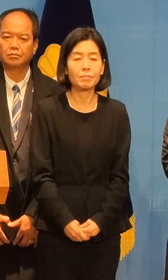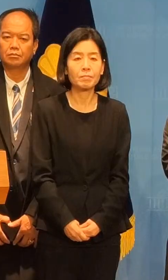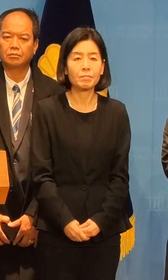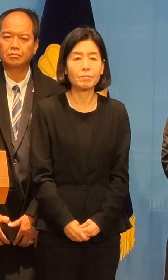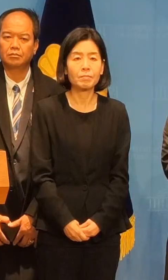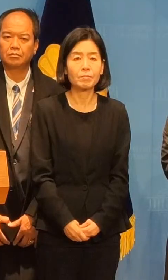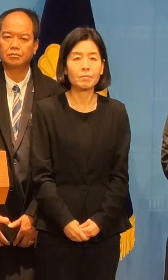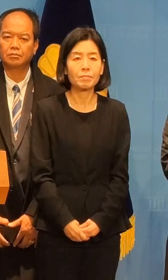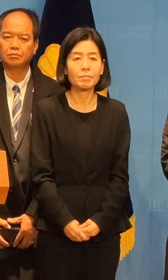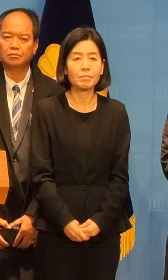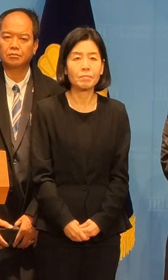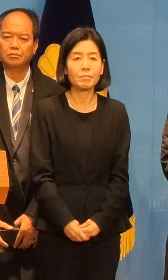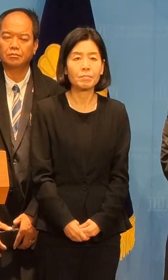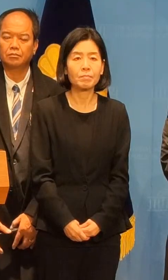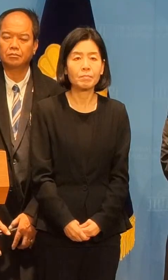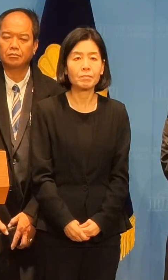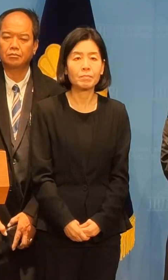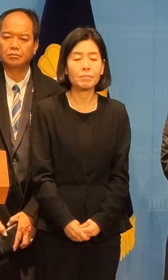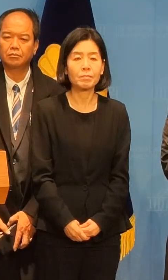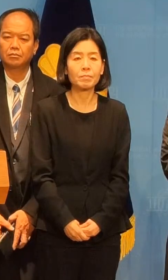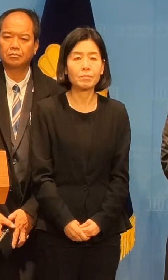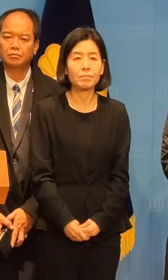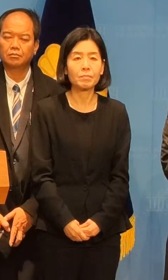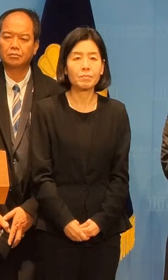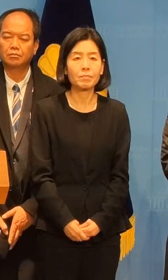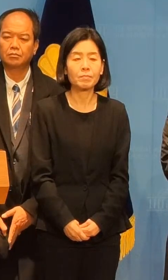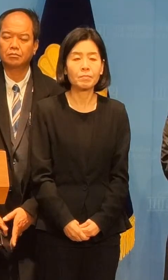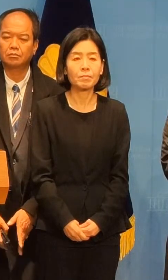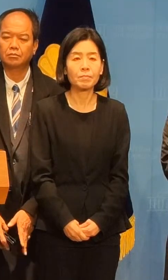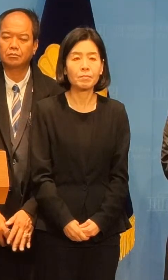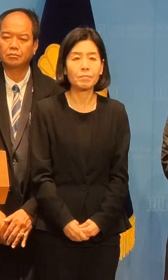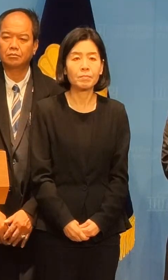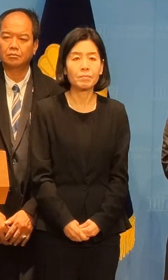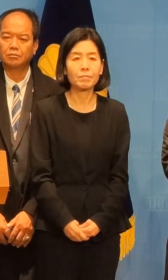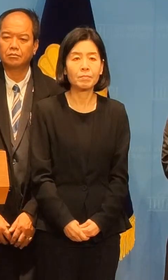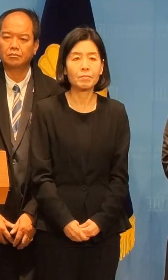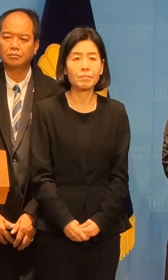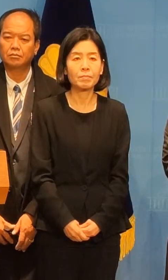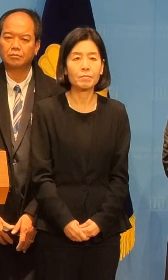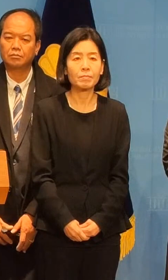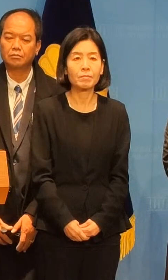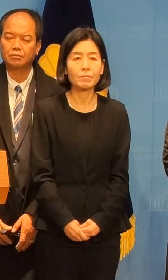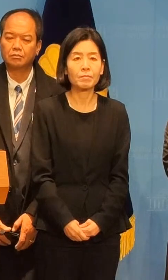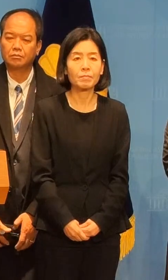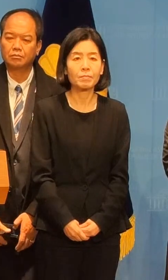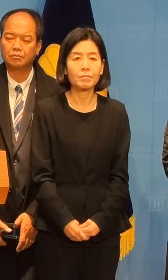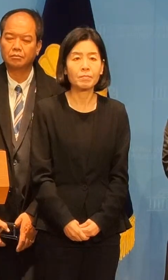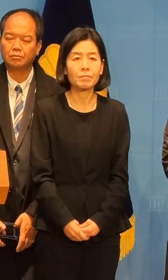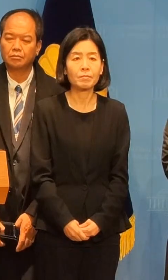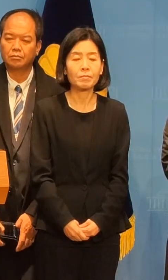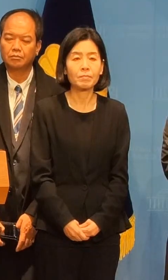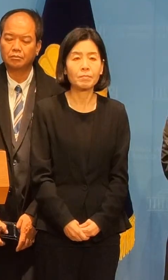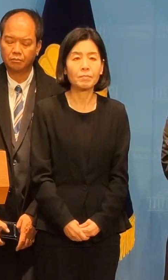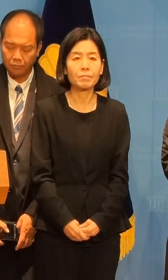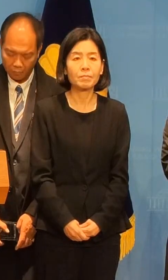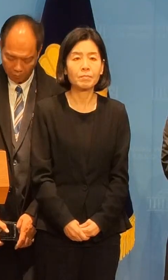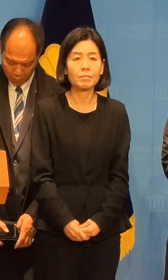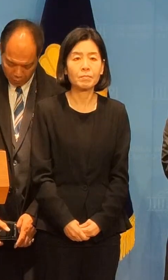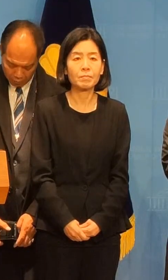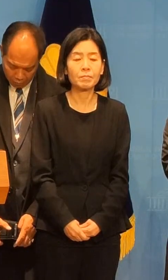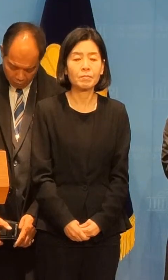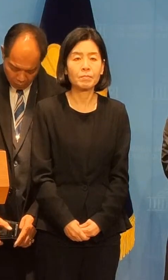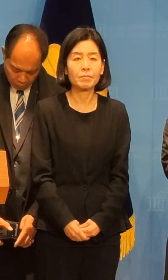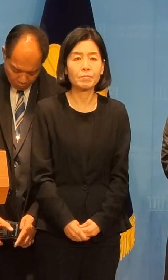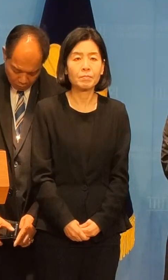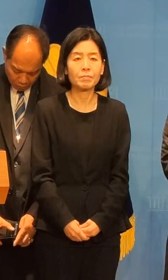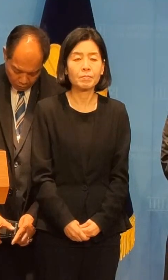မတို့မြန်မာပြည်သူလူထုဟာဒီတောင်ကိုရီးယားရဲ့ဒီရုန်းကန်လှုပ်ရှားမှုတွေကနေပြီးတော့မှတကယ့်ကိုအားကျအတူယူခဲ့